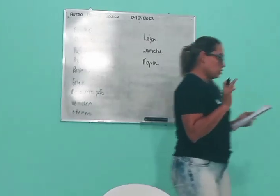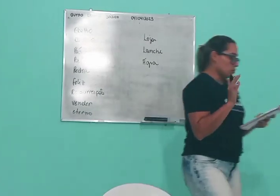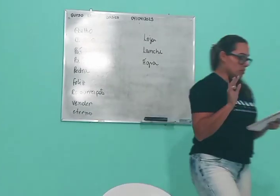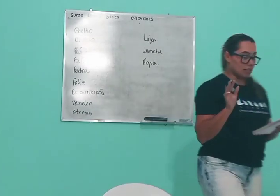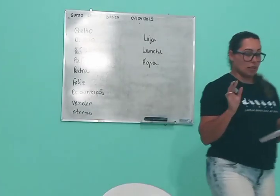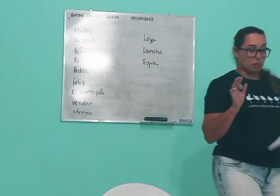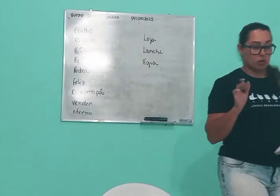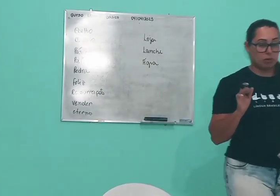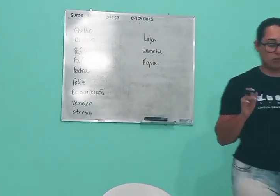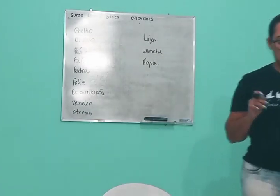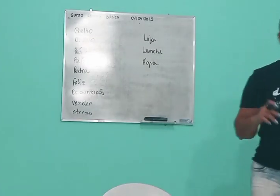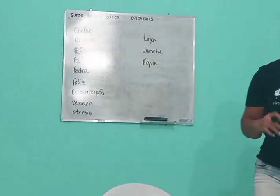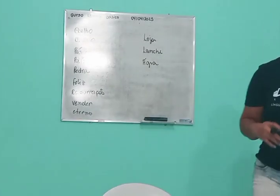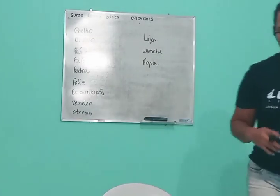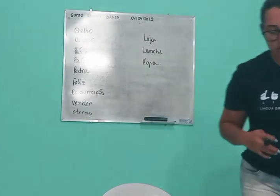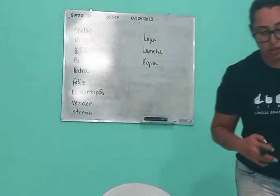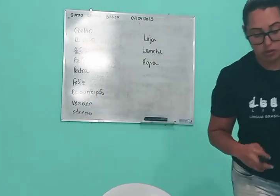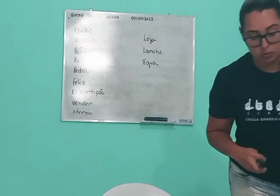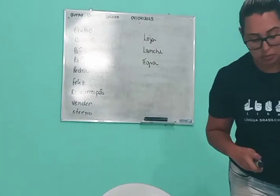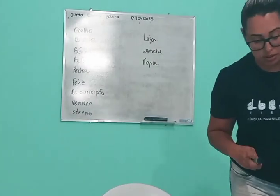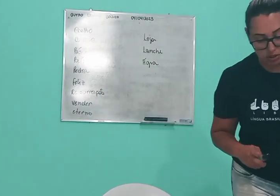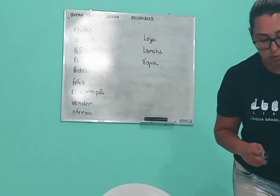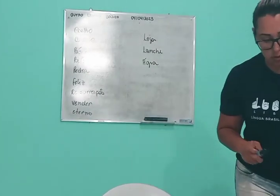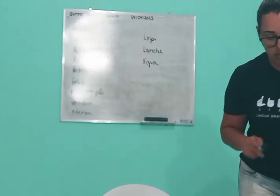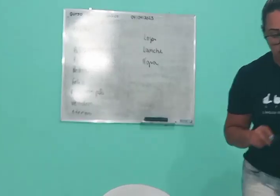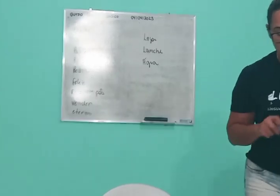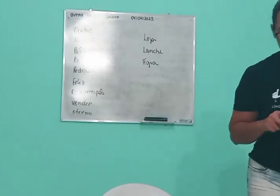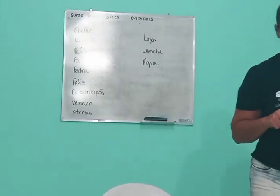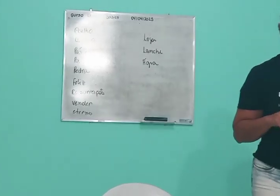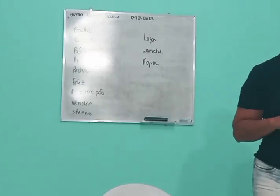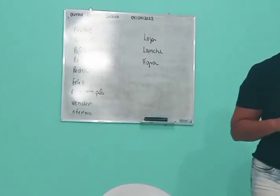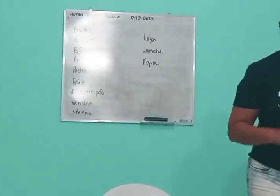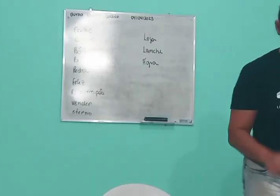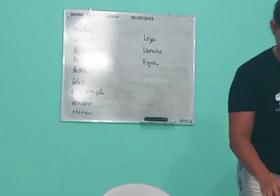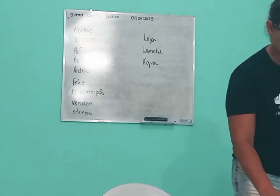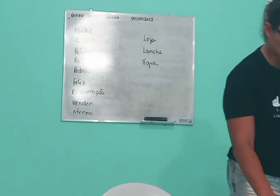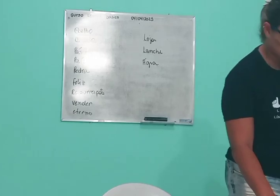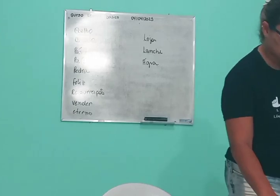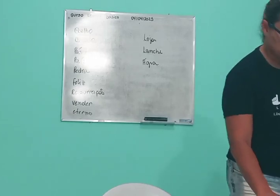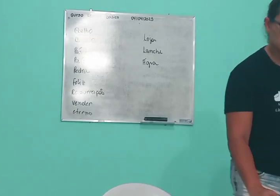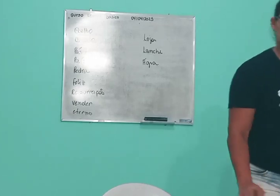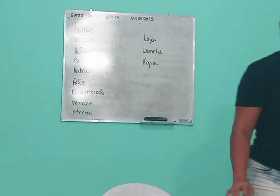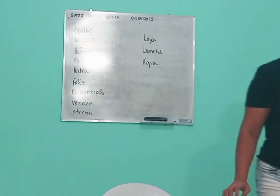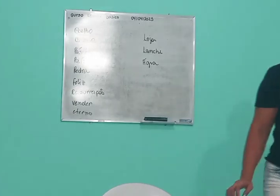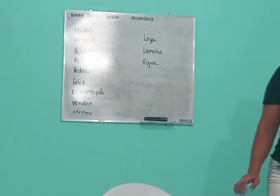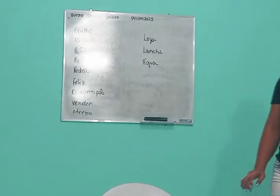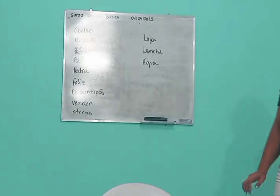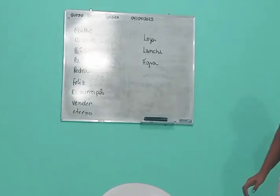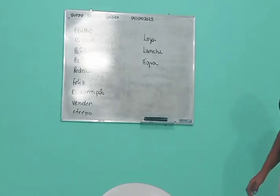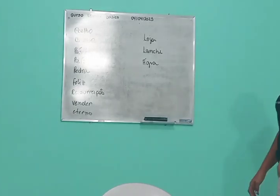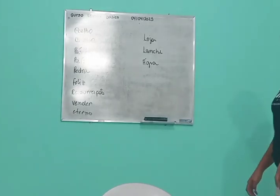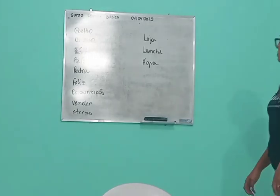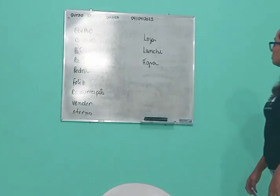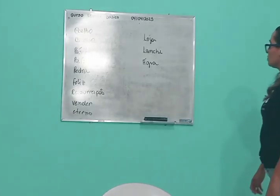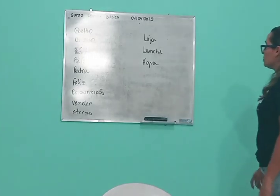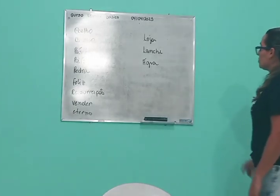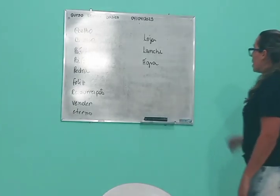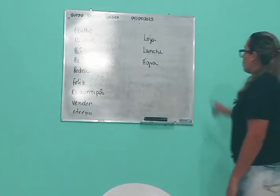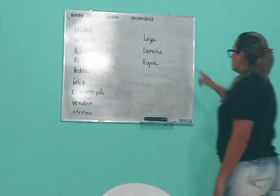esses são alguns exemplos, só para vocês terem noção, para a gente poder fixar melhor. Ali é lugar, lugar, Não,